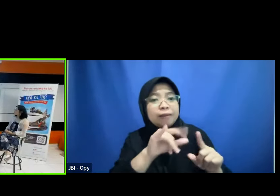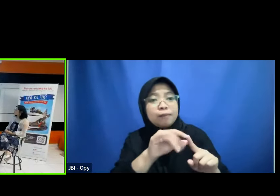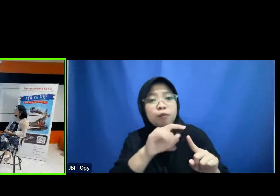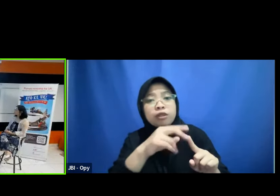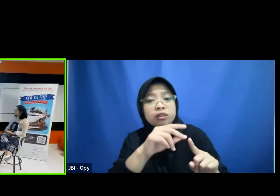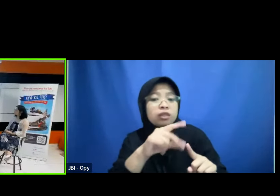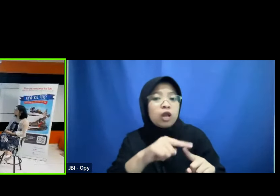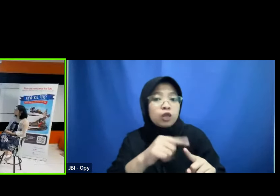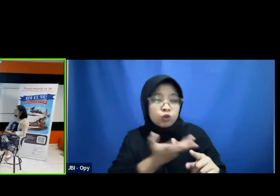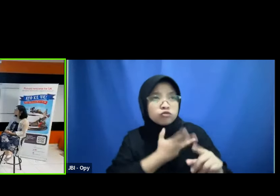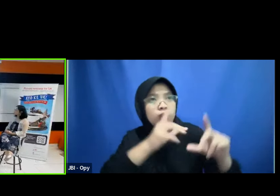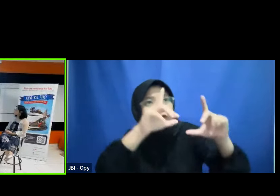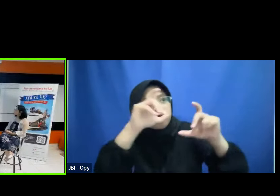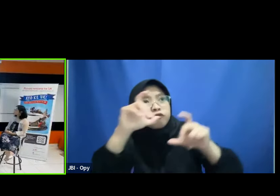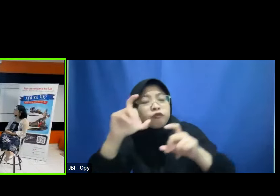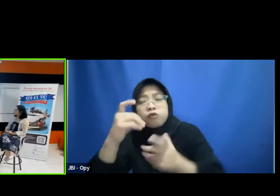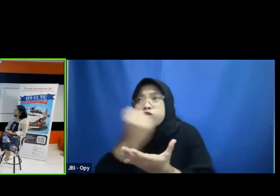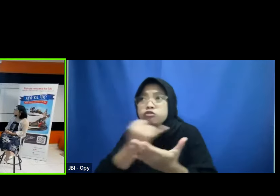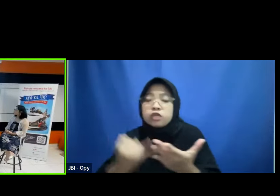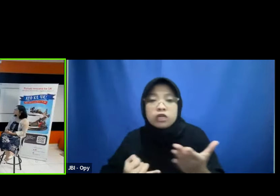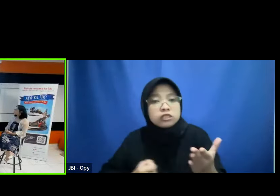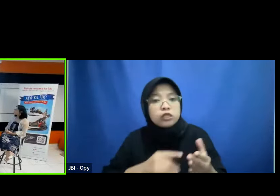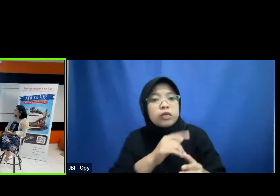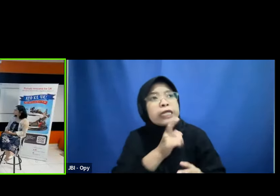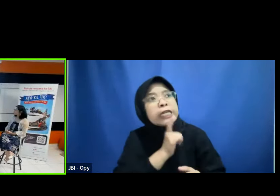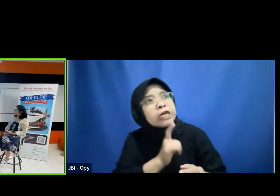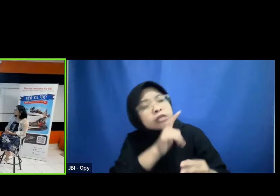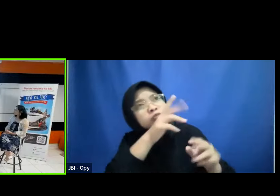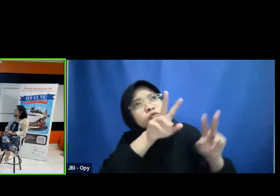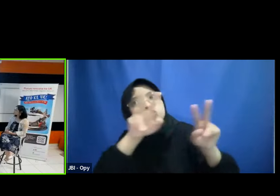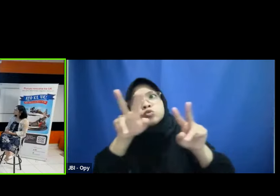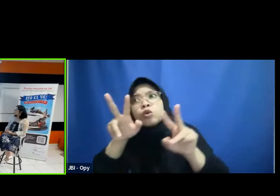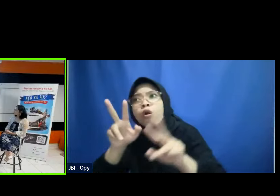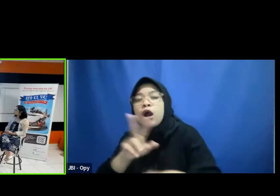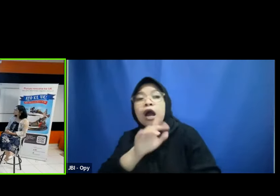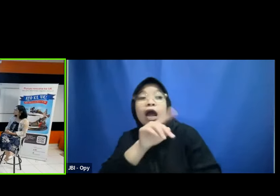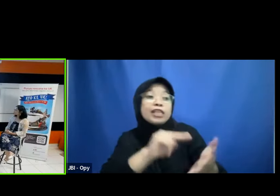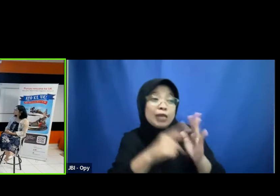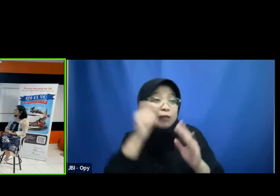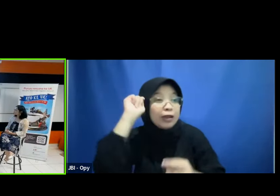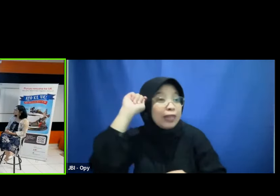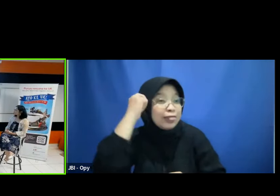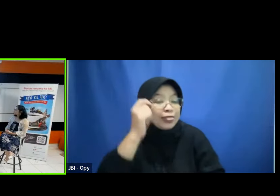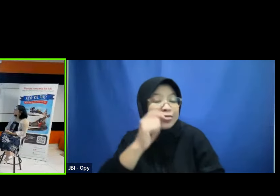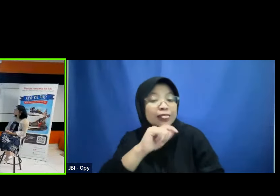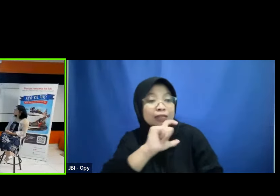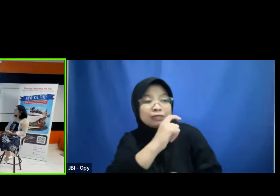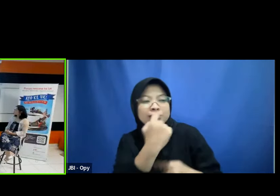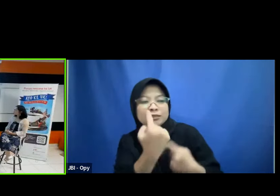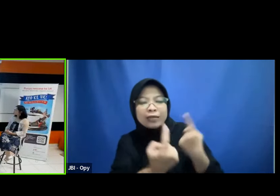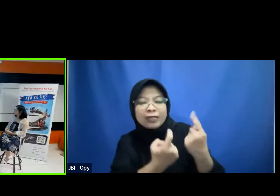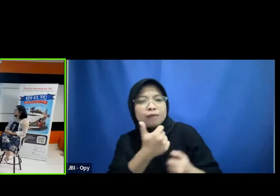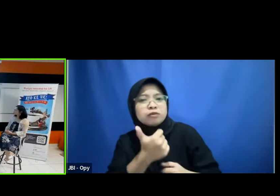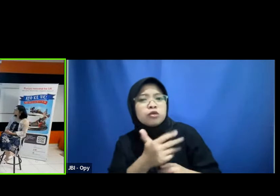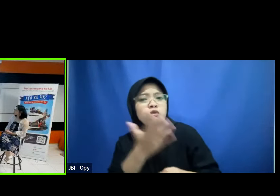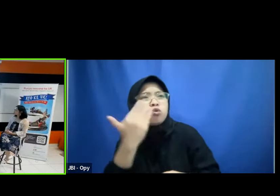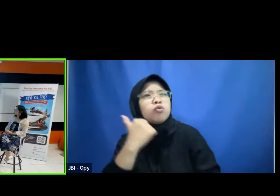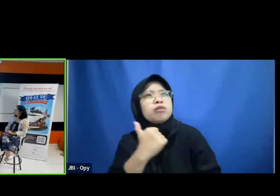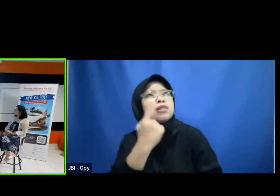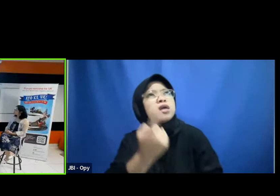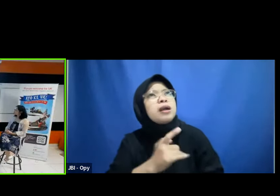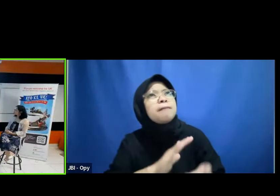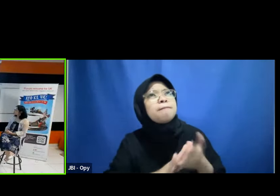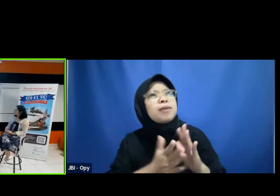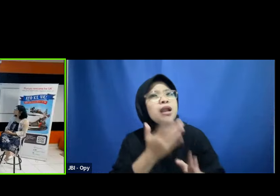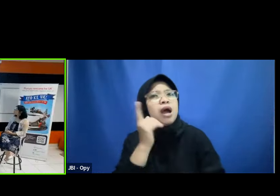itu ya sebagai bikin orang juga mengingat Kalian kan yang kuu bilang terus juga em aku pernah ditanya juga sih kayak